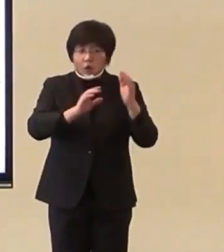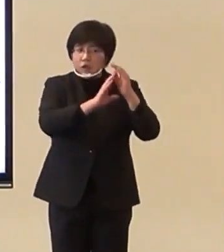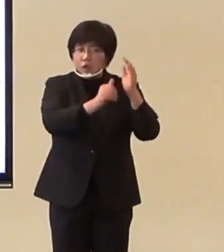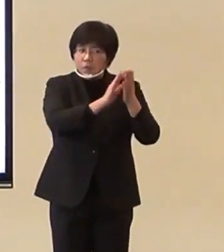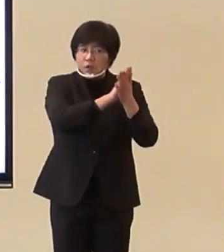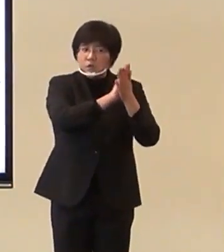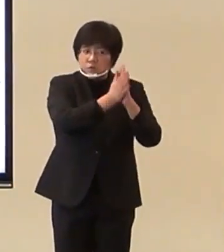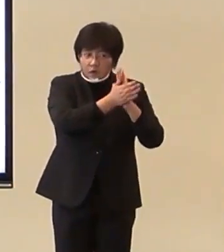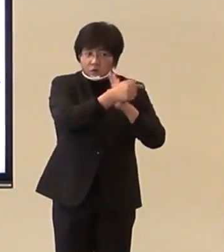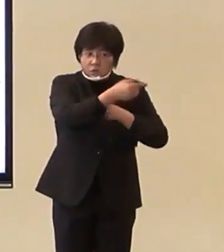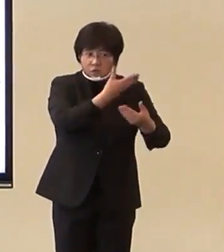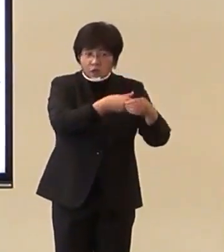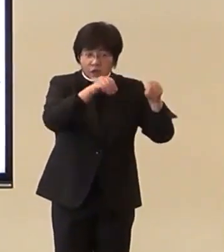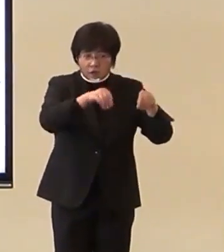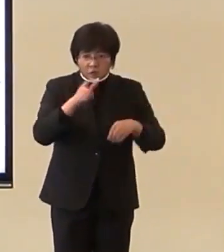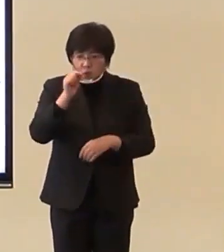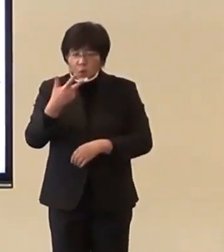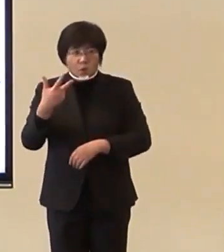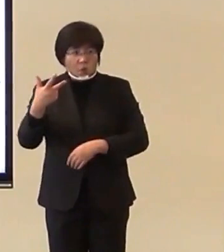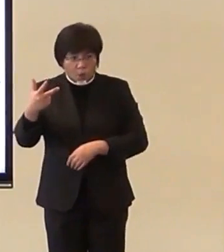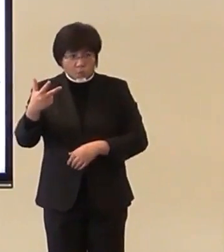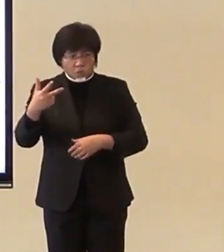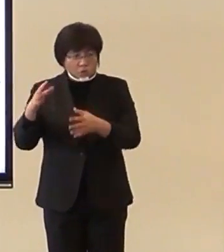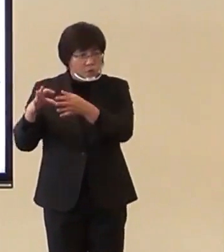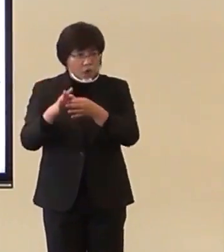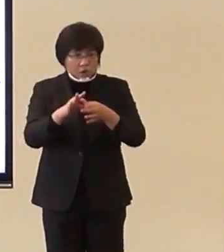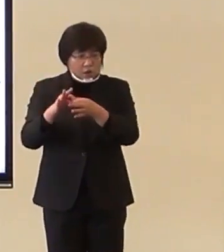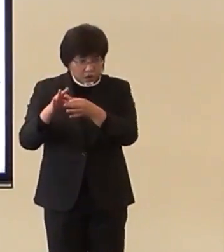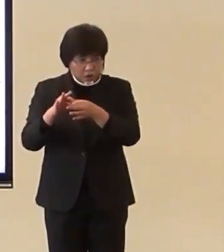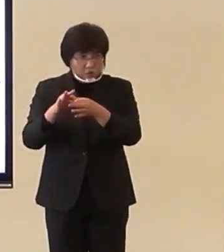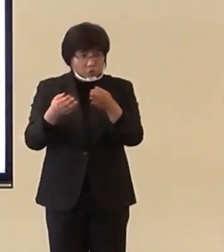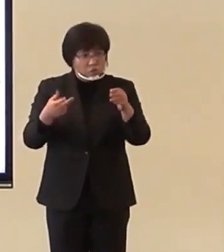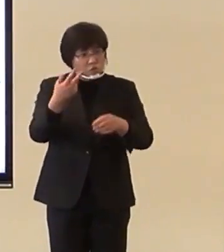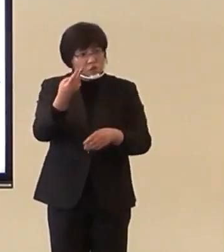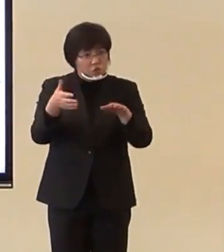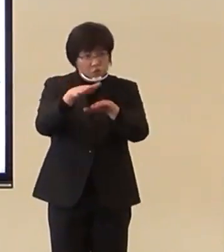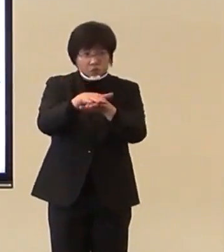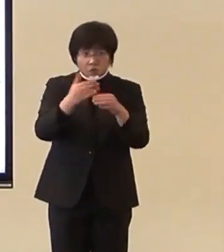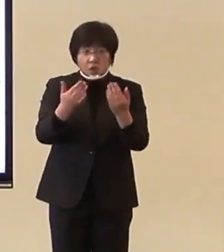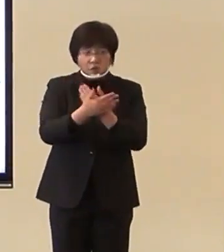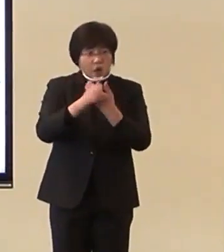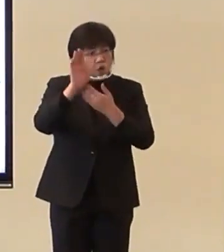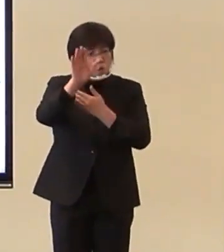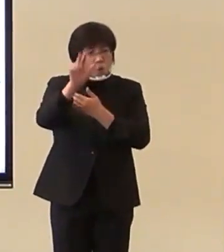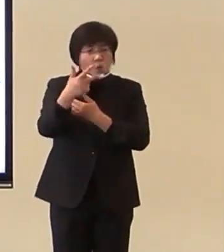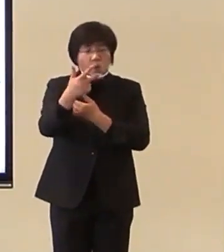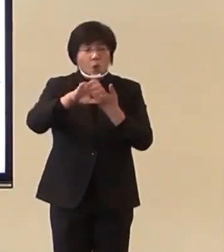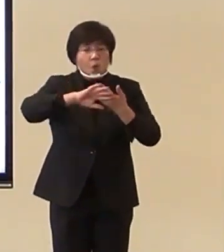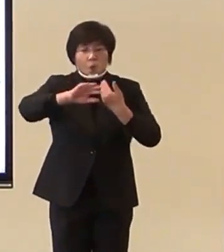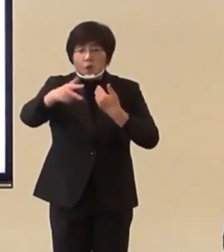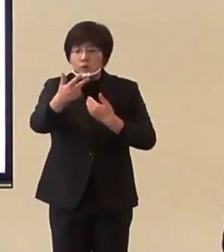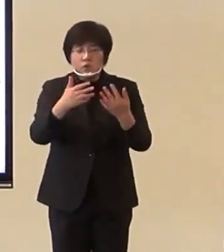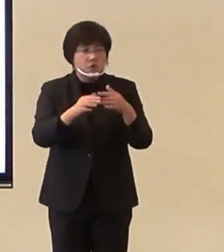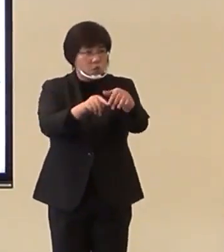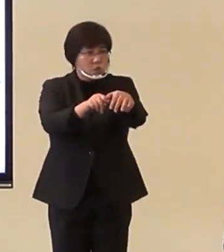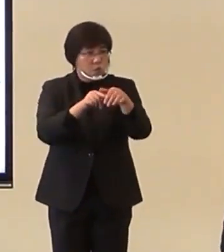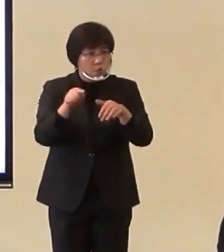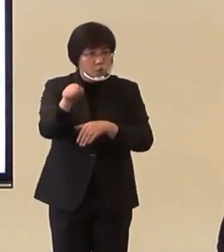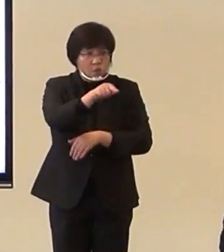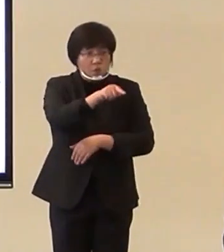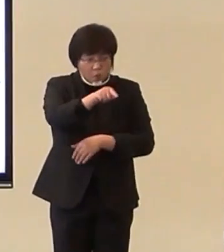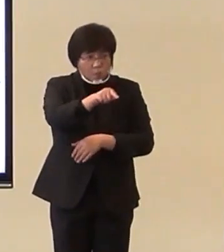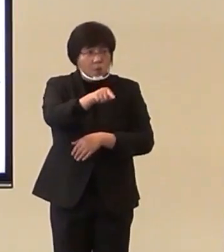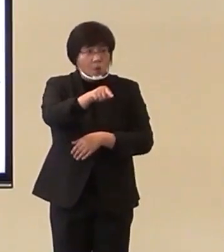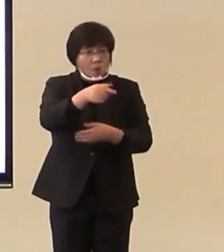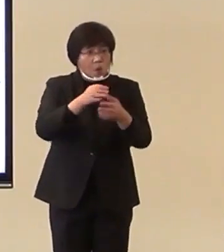二重って言い方もいいですけど、二重になっているのか、それとも、他の県内市町村でも、今後、協定プラス連携事業のスタートっていうのを発表してい